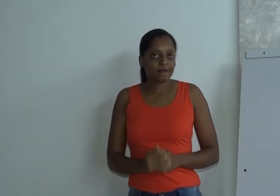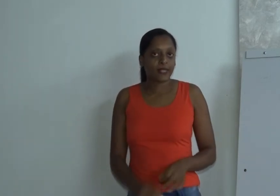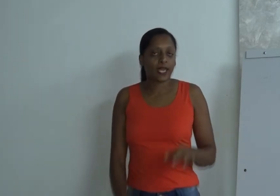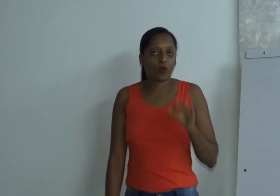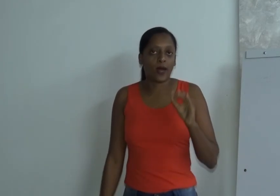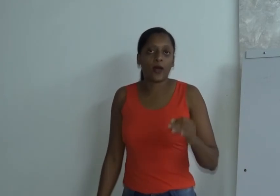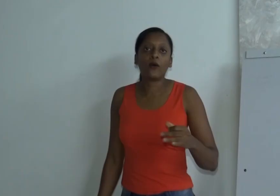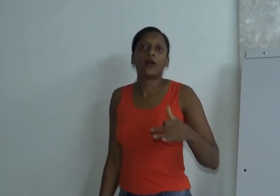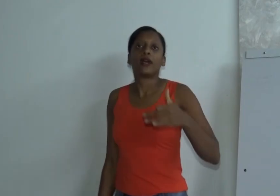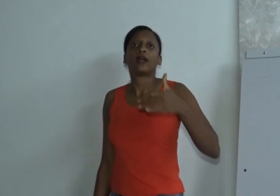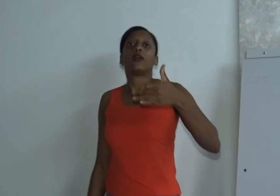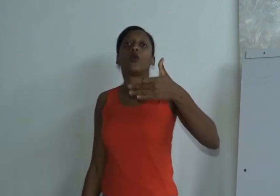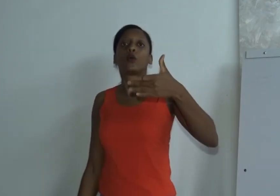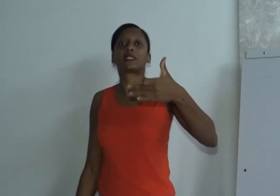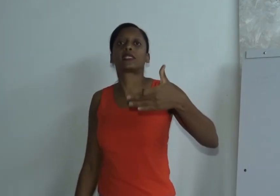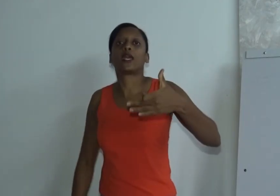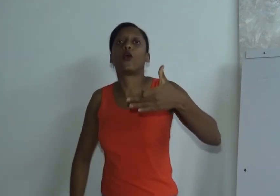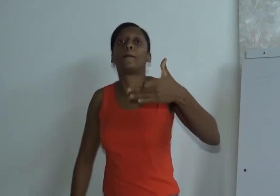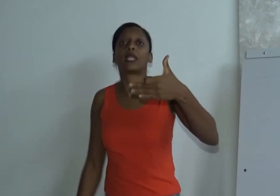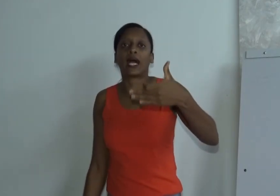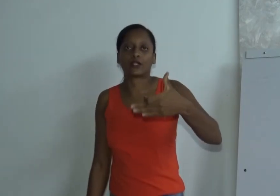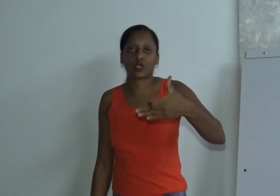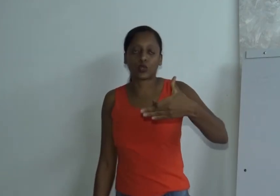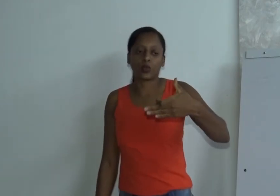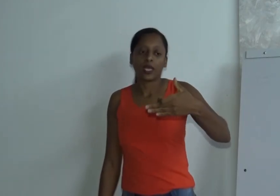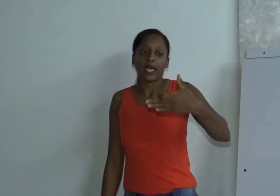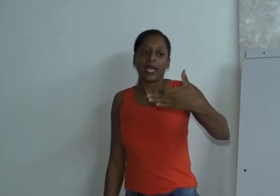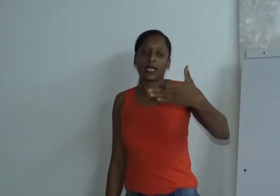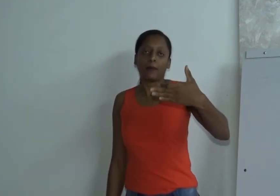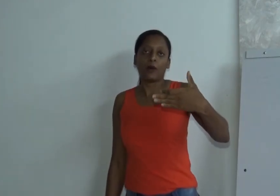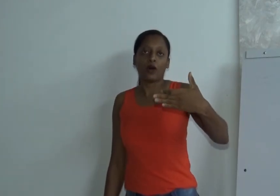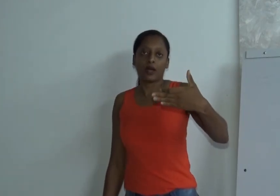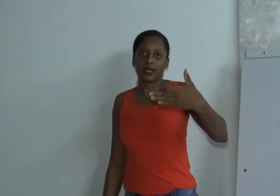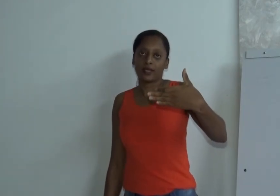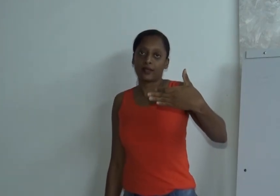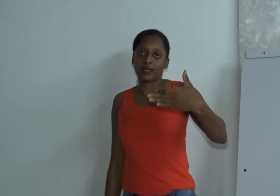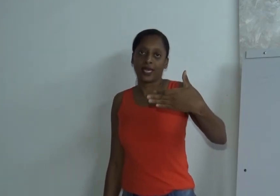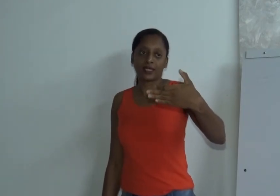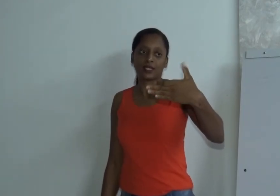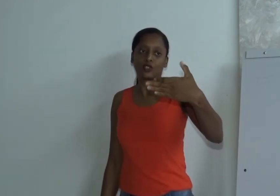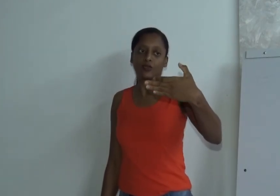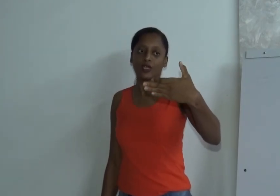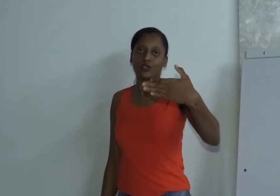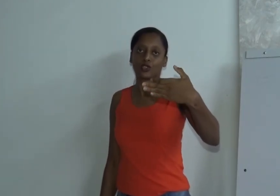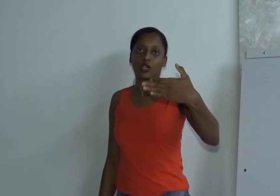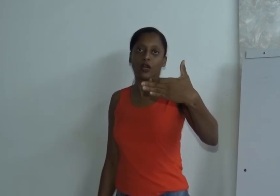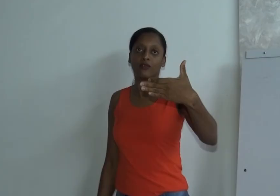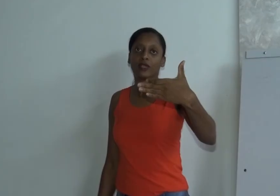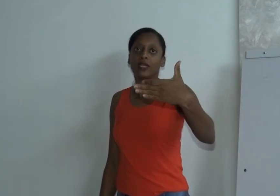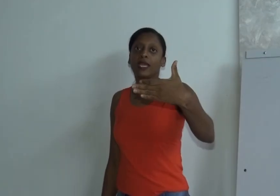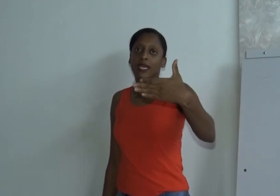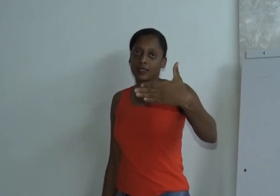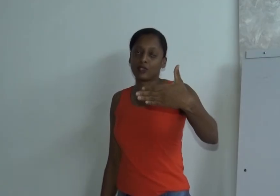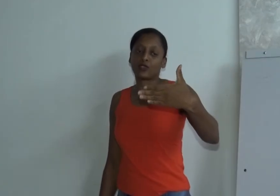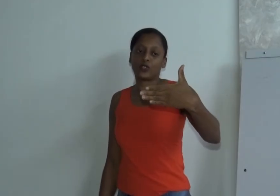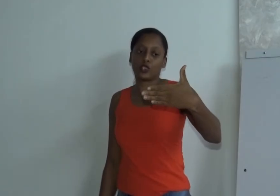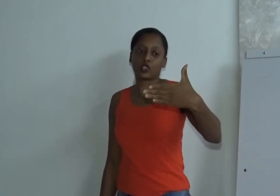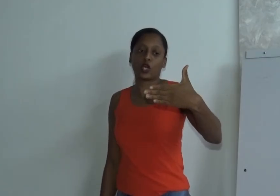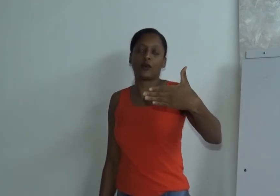é qual? Osteoblasto. Ela morre, ela se divide jovem? Ela se divide jovem,